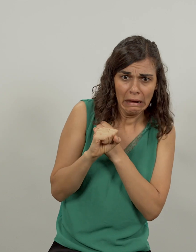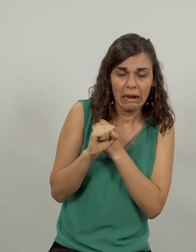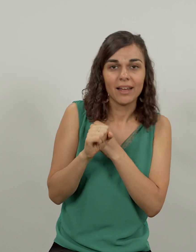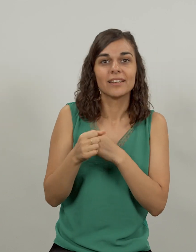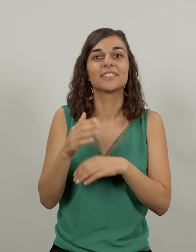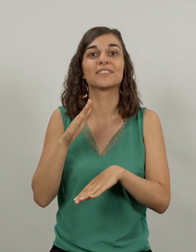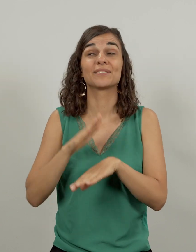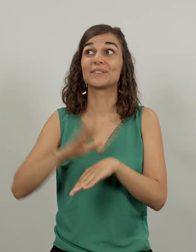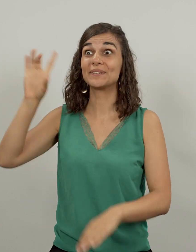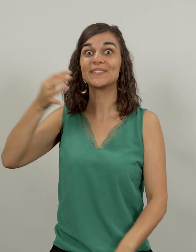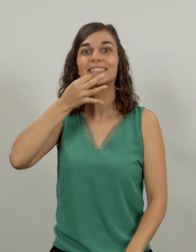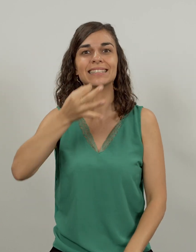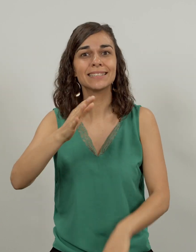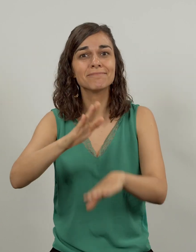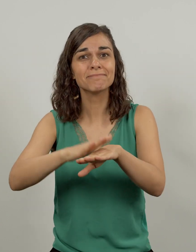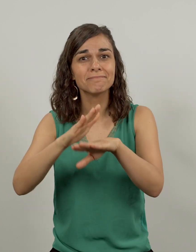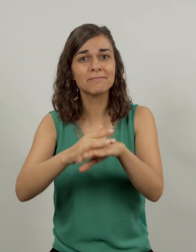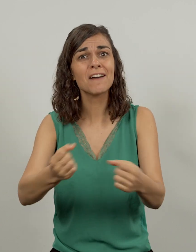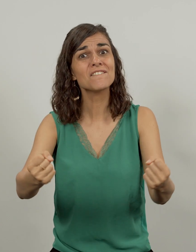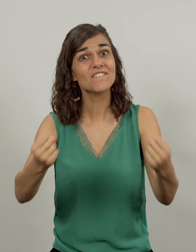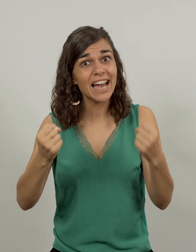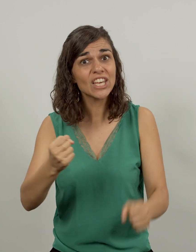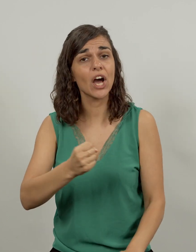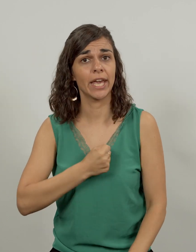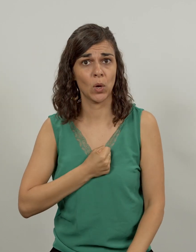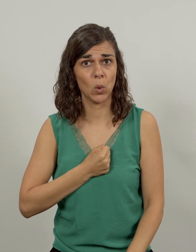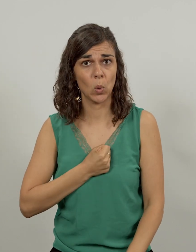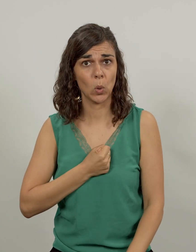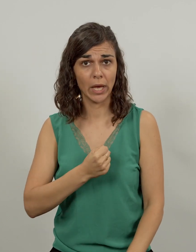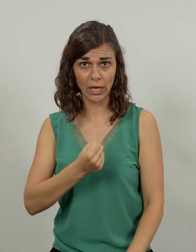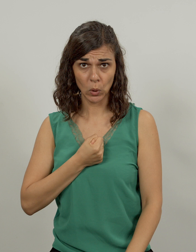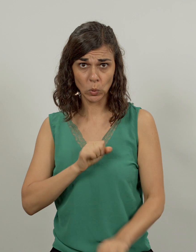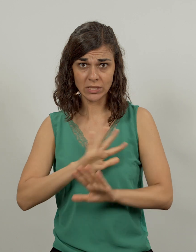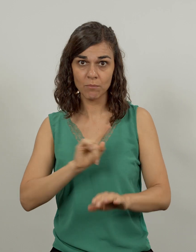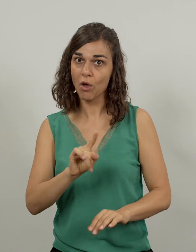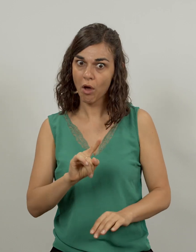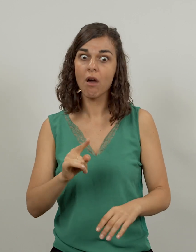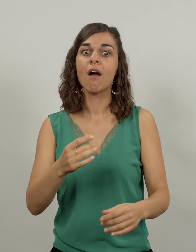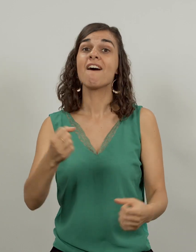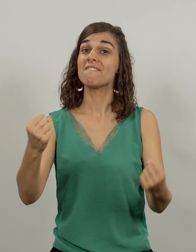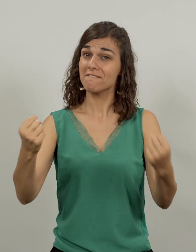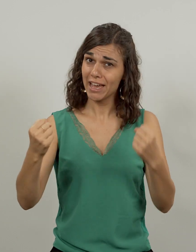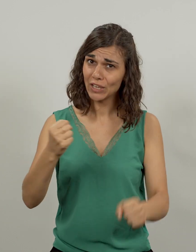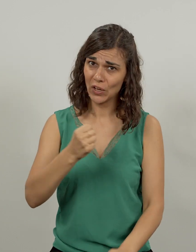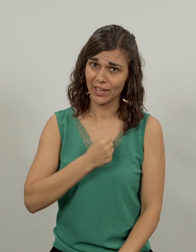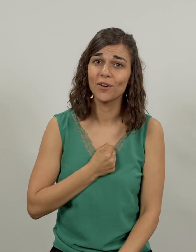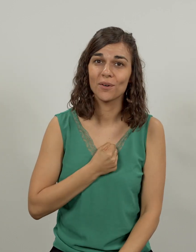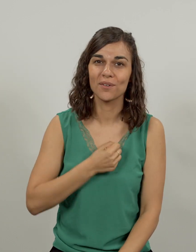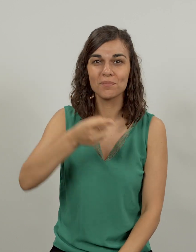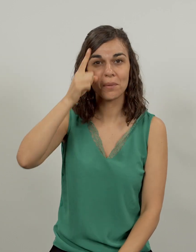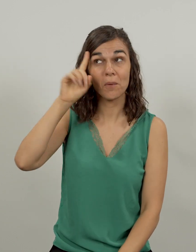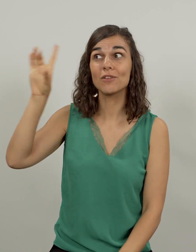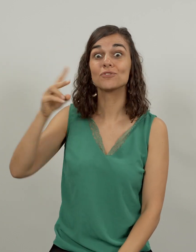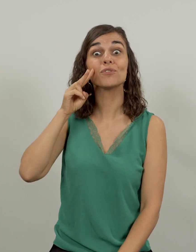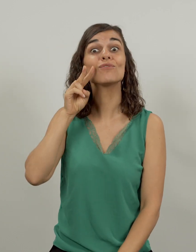prisonnier, il te dit « Vaillant héros », même pas héros, mais vaillant héros.